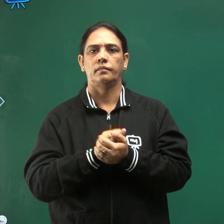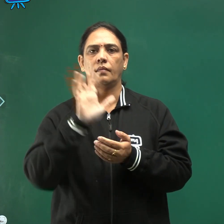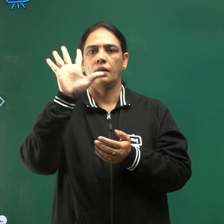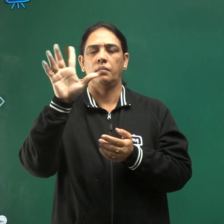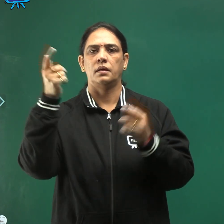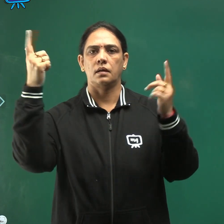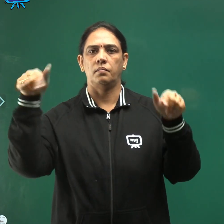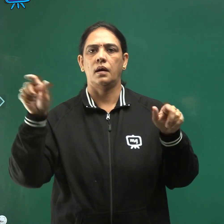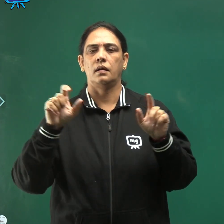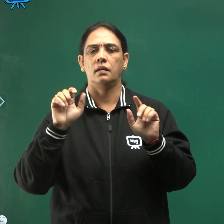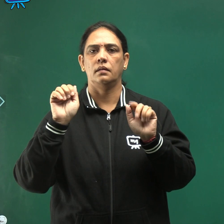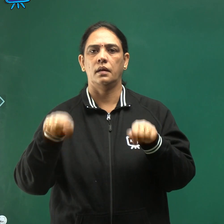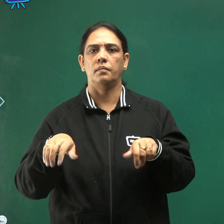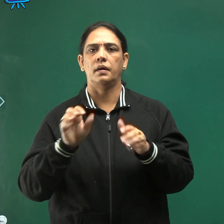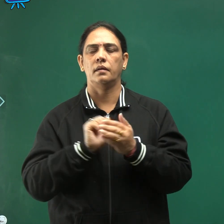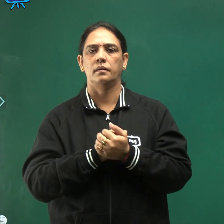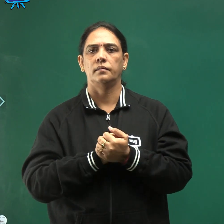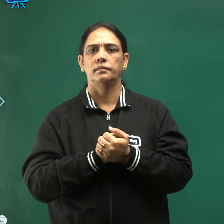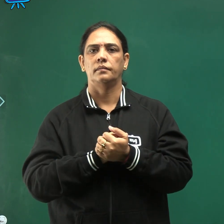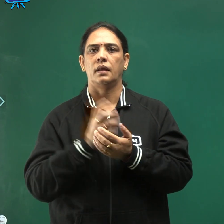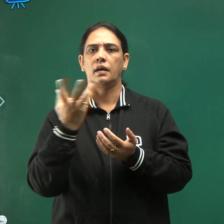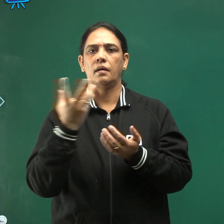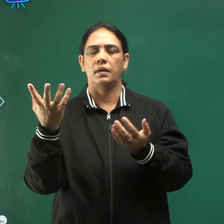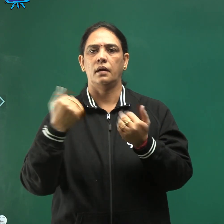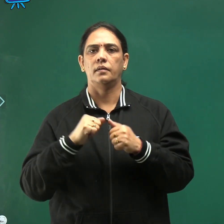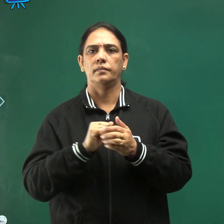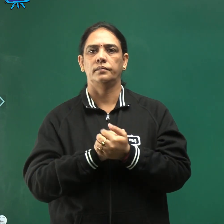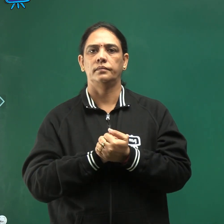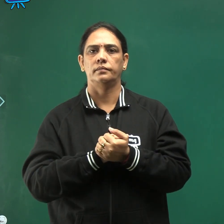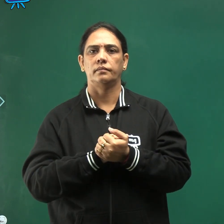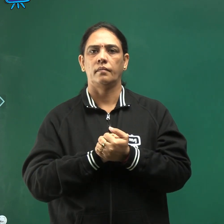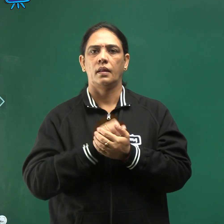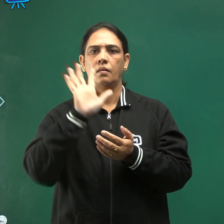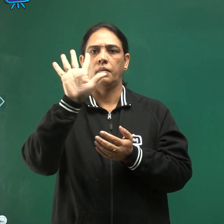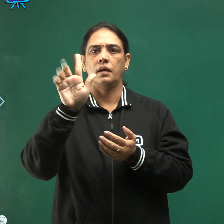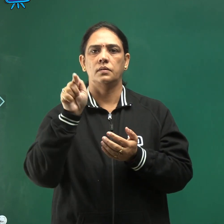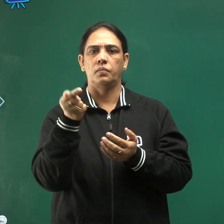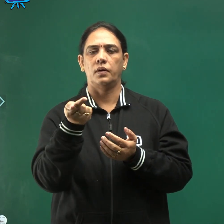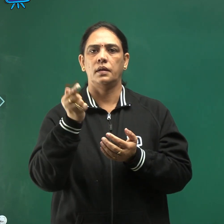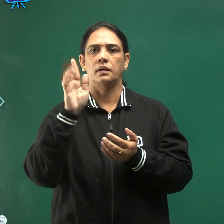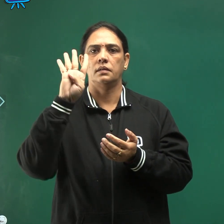5 का भाग देंगे, क्या मिला? 5.4।